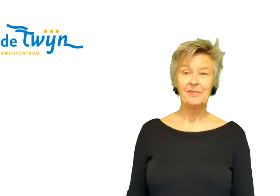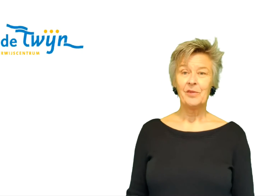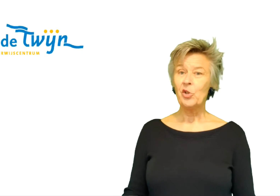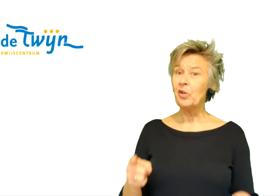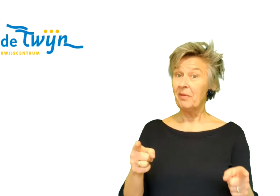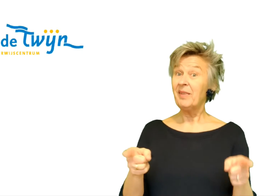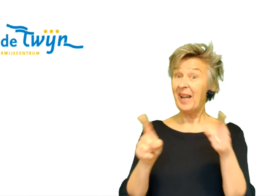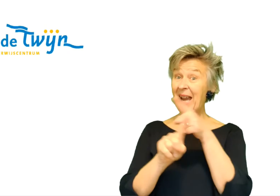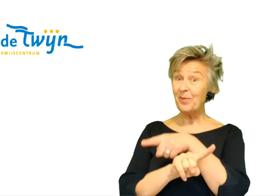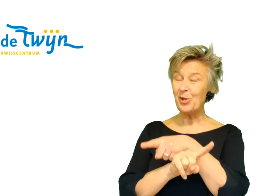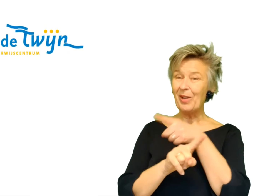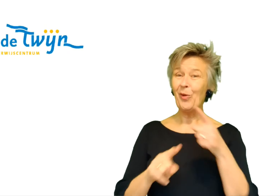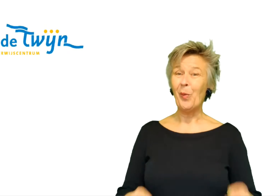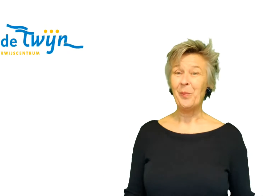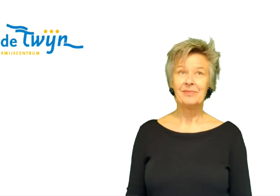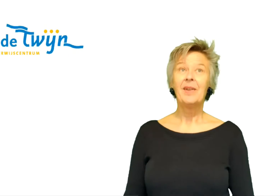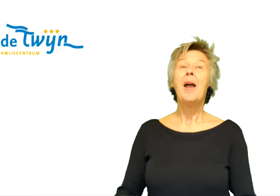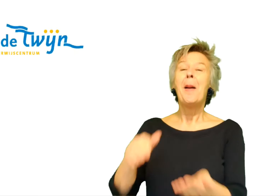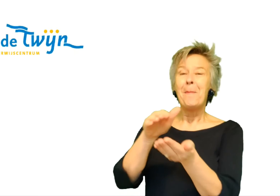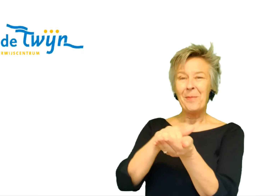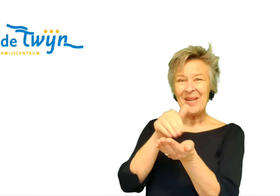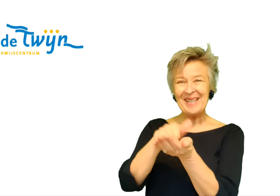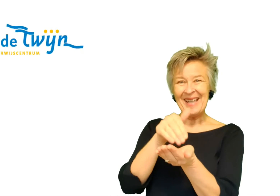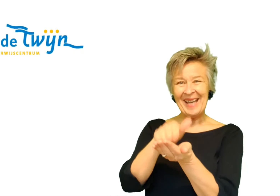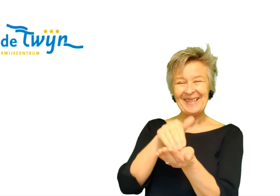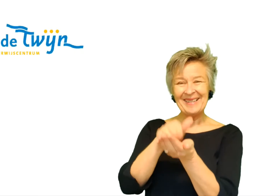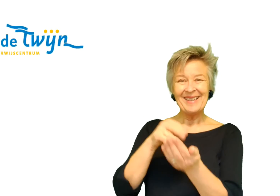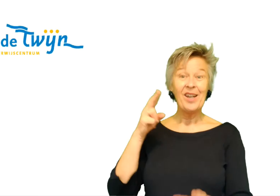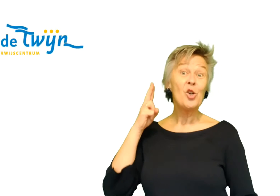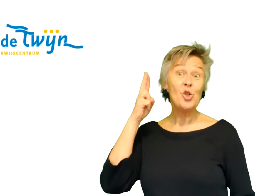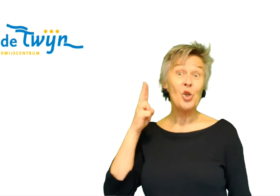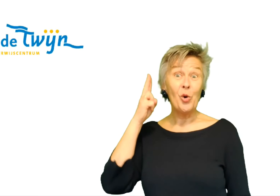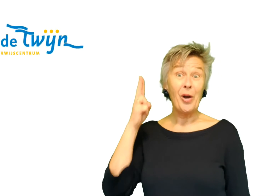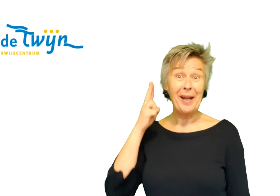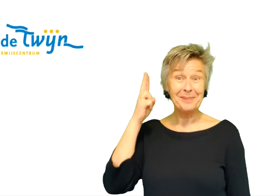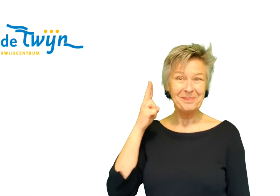Dus je draait hem dus even om. Pasta shoka.